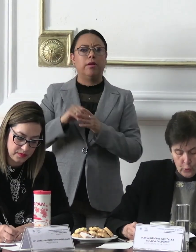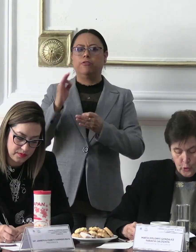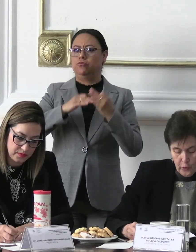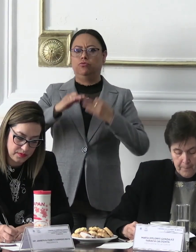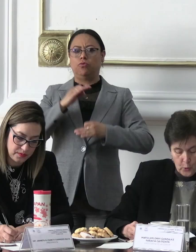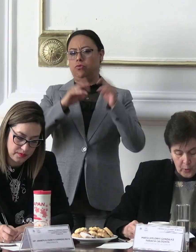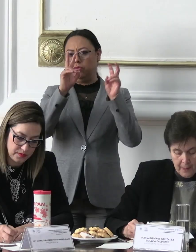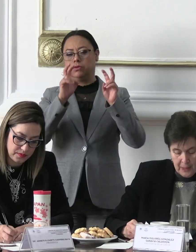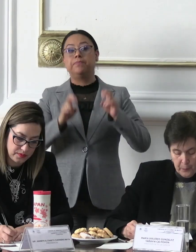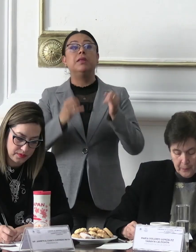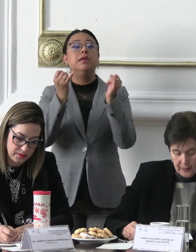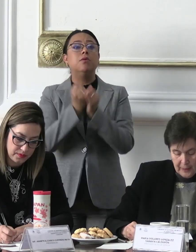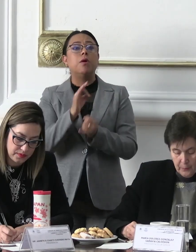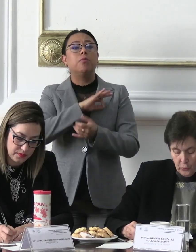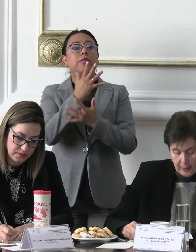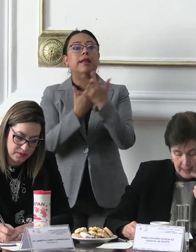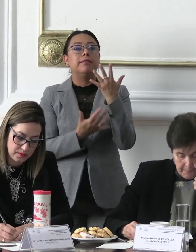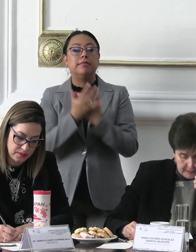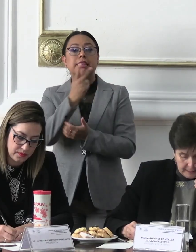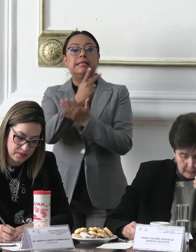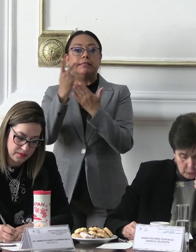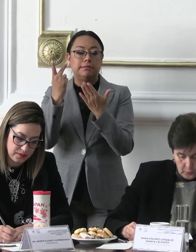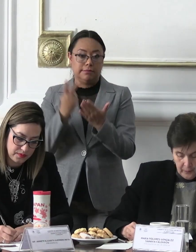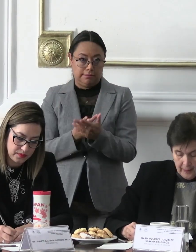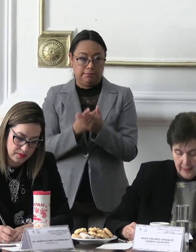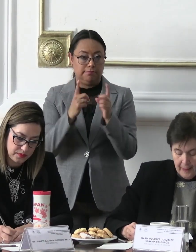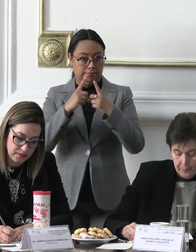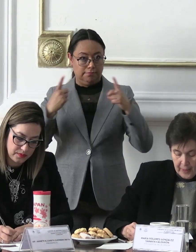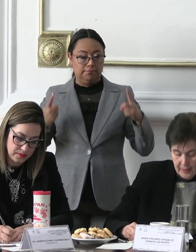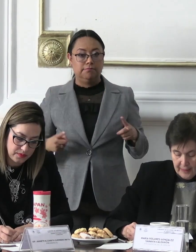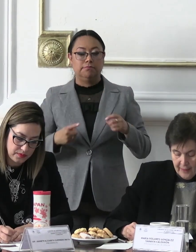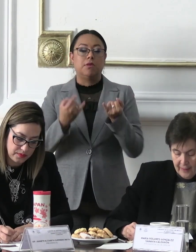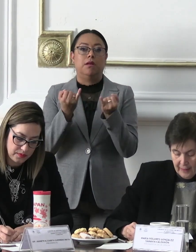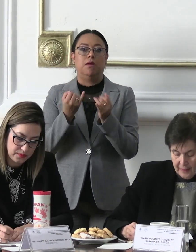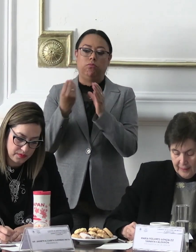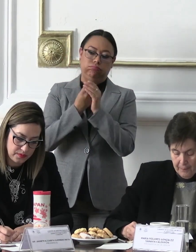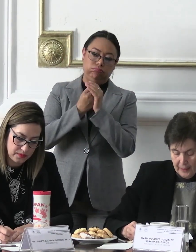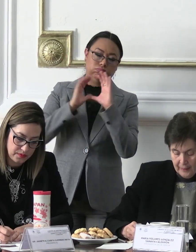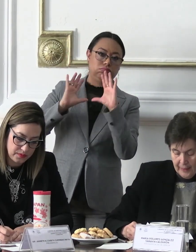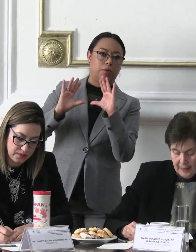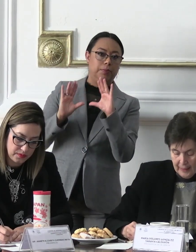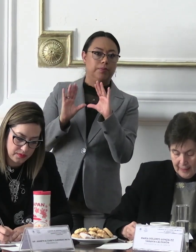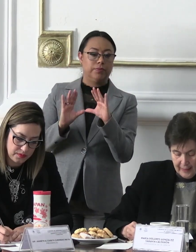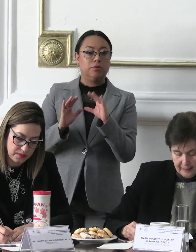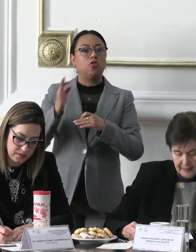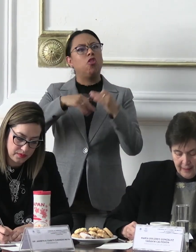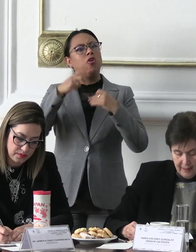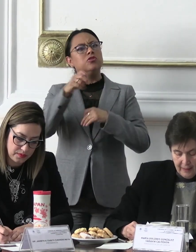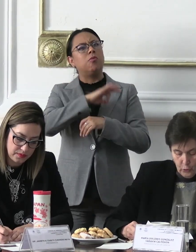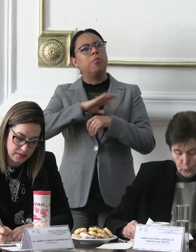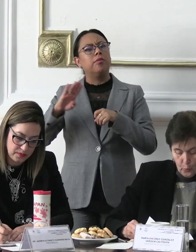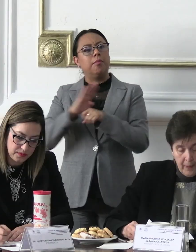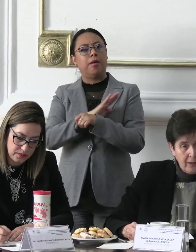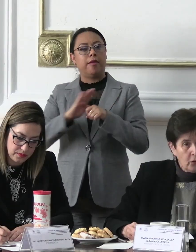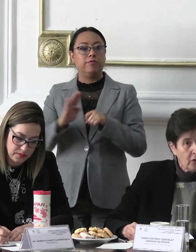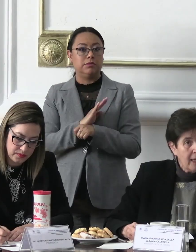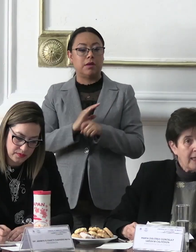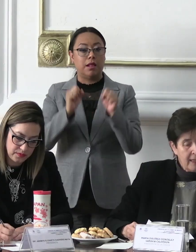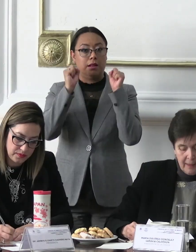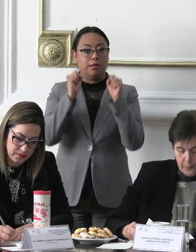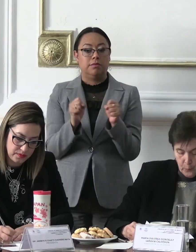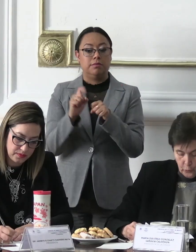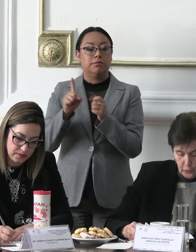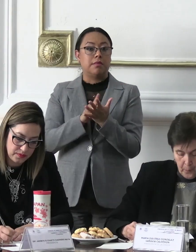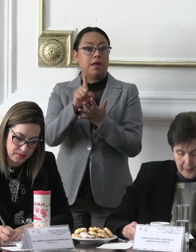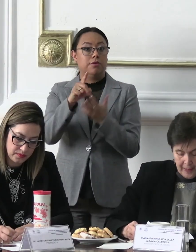el desarrollo de programas preventivos de capacitación que inciden directamente en la garantía de derechos humanos